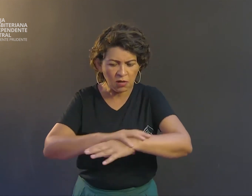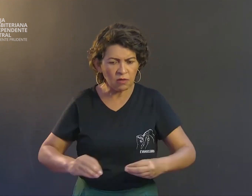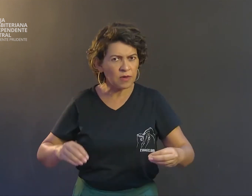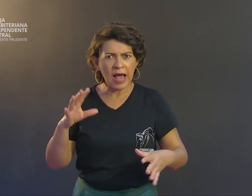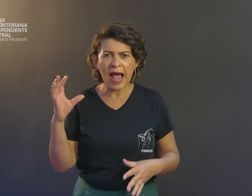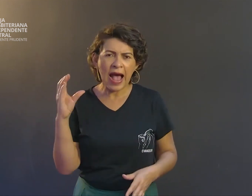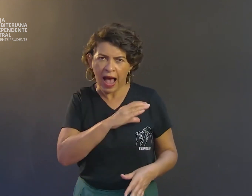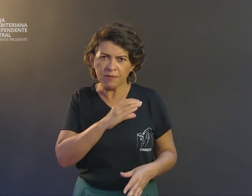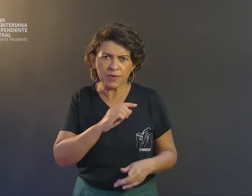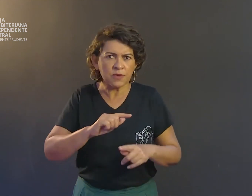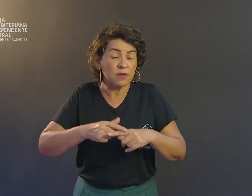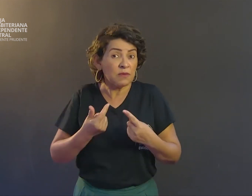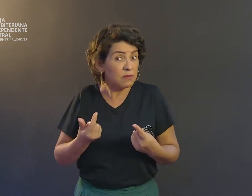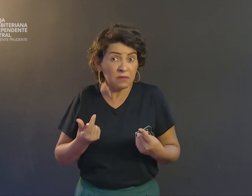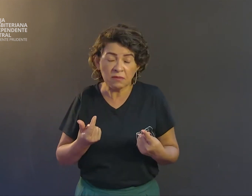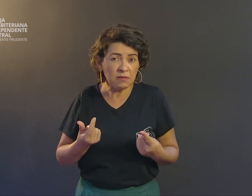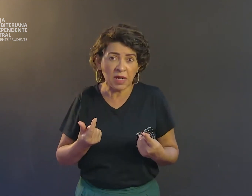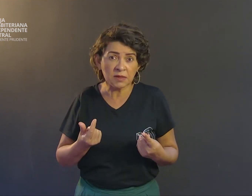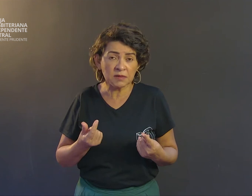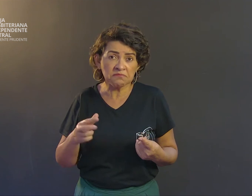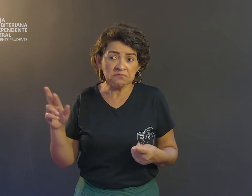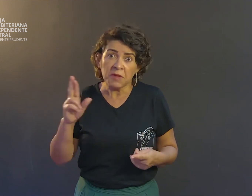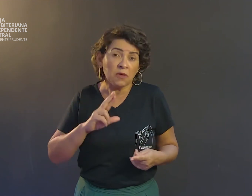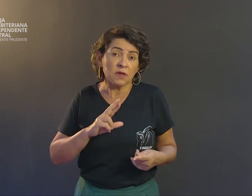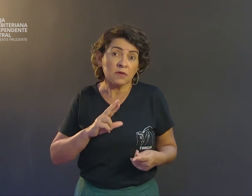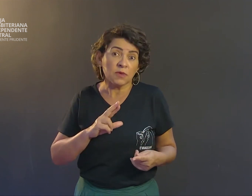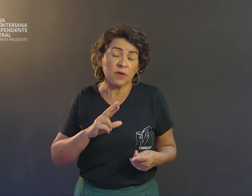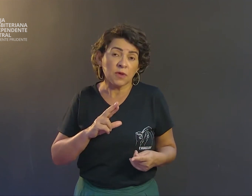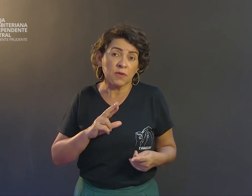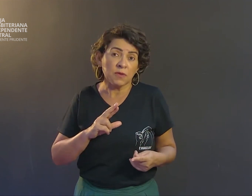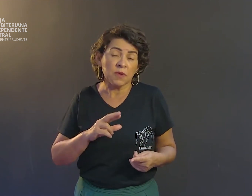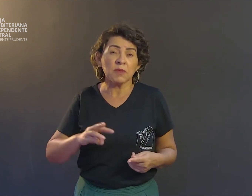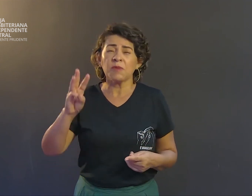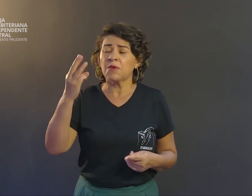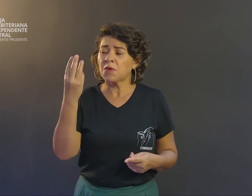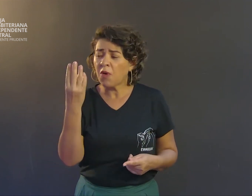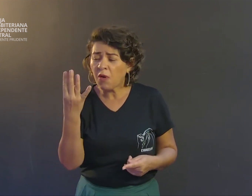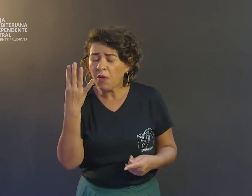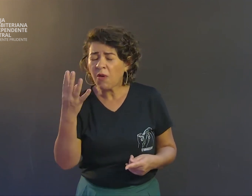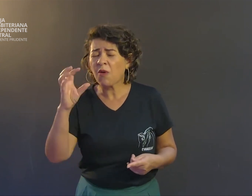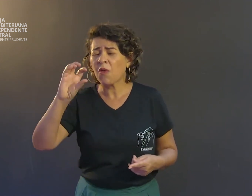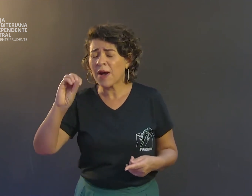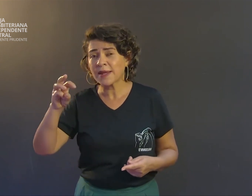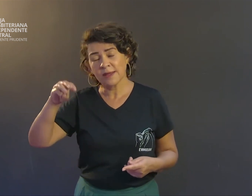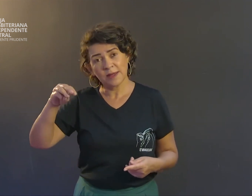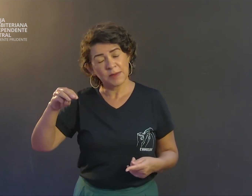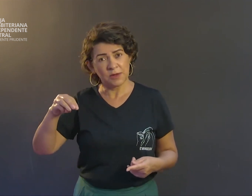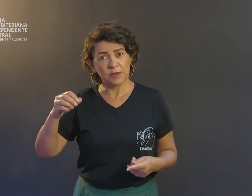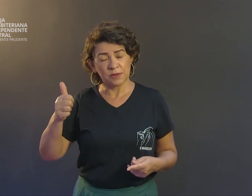respondesse. Talvez ali estivesse ocorrendo uma batalha espiritual que eu não tinha consciência. O fato é